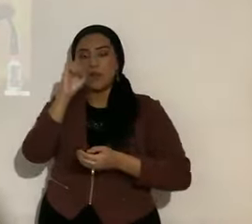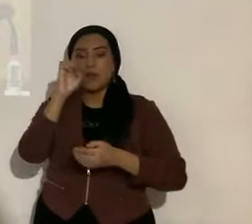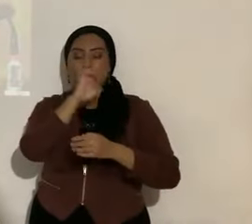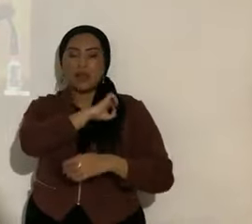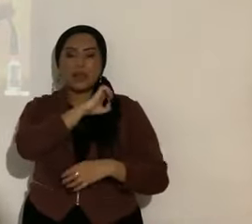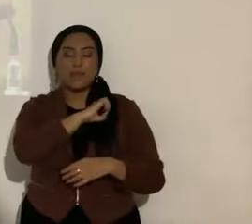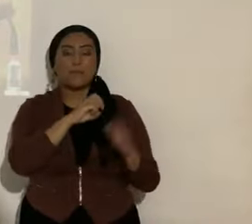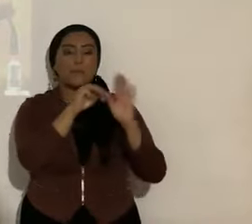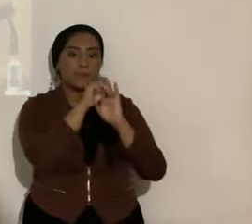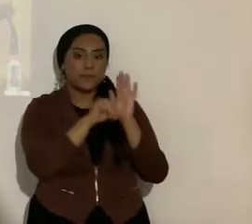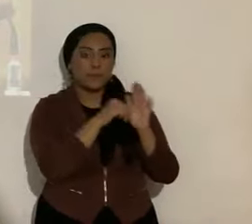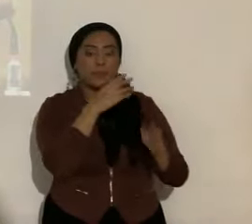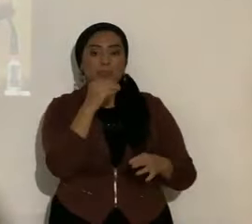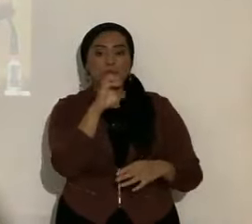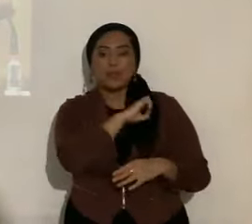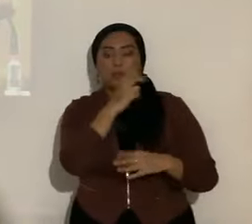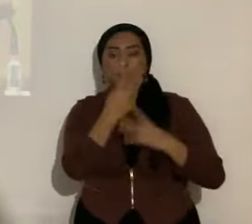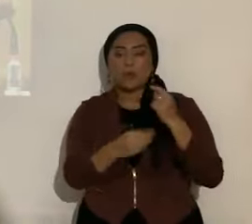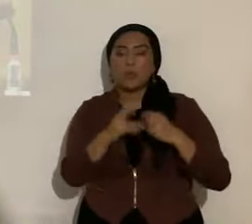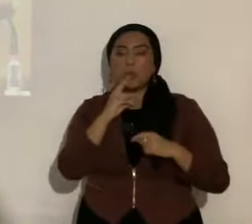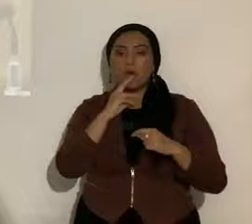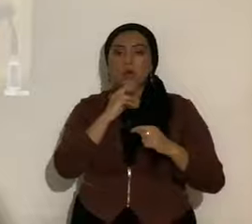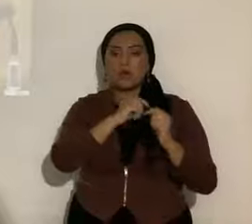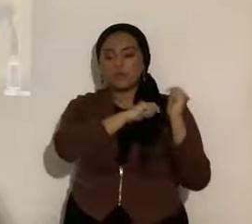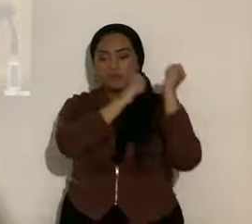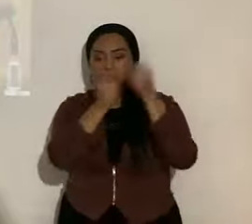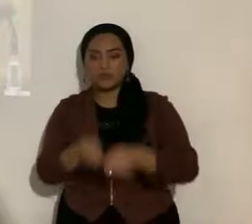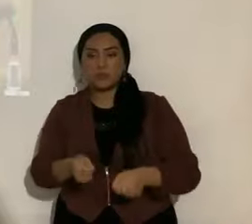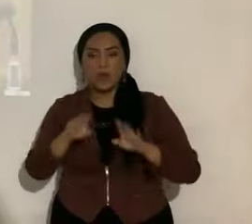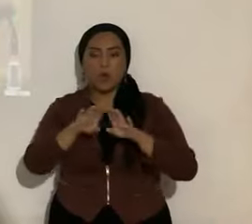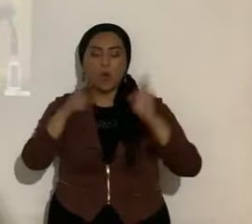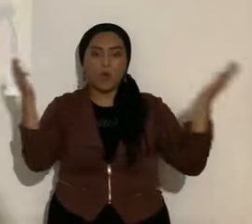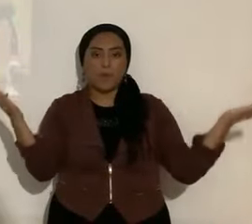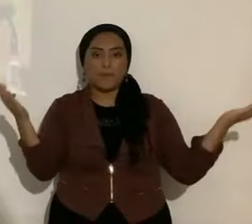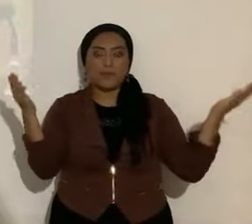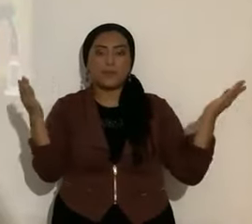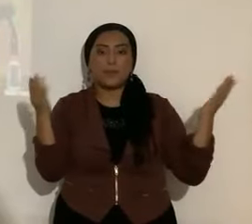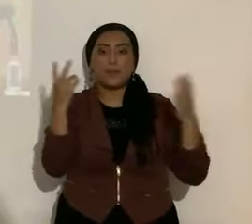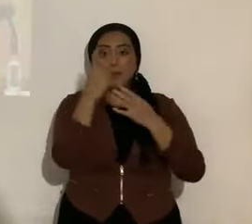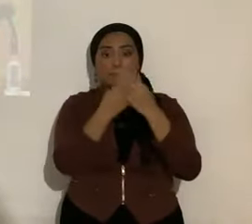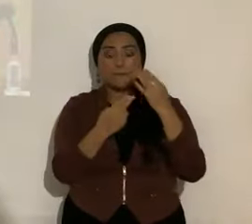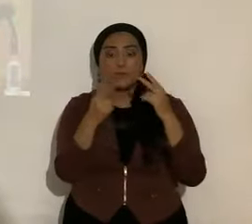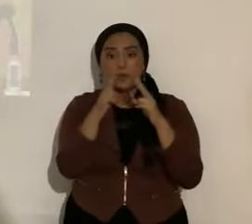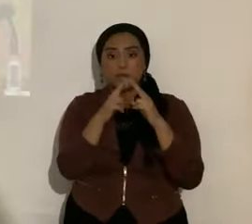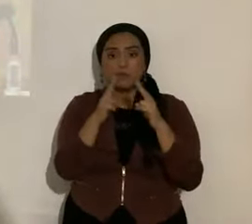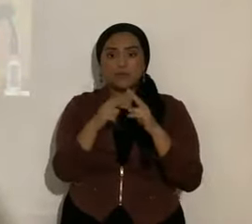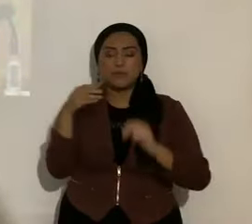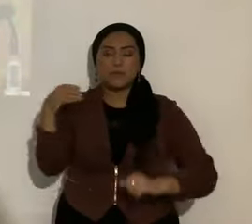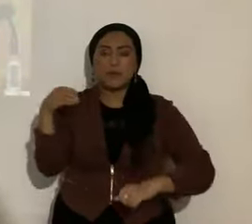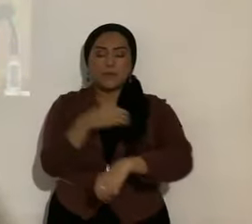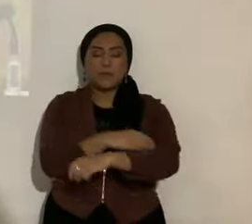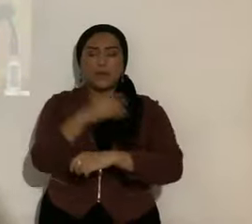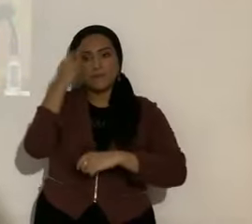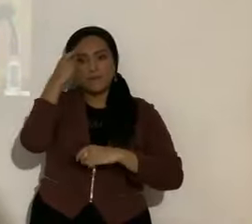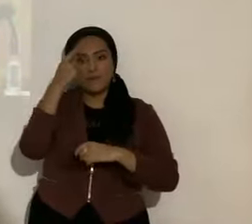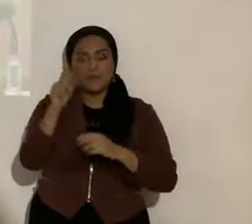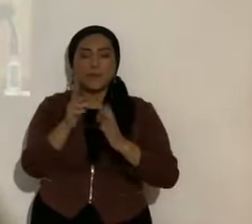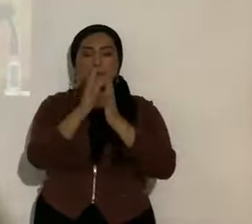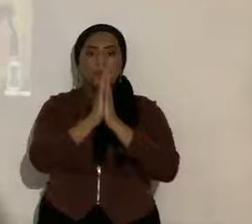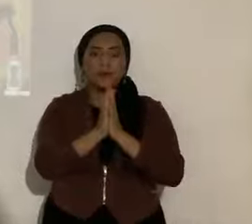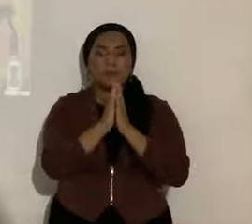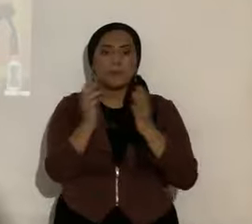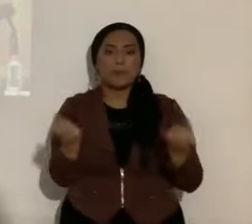Moisés y Elías dividieron aguas. Moisés y Elías, poderosos en oración, en tefilá.